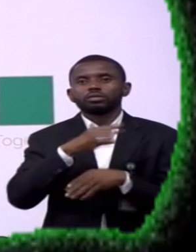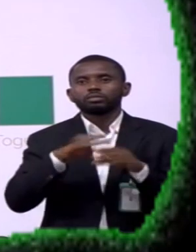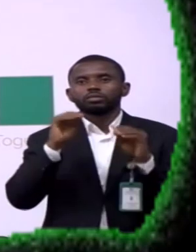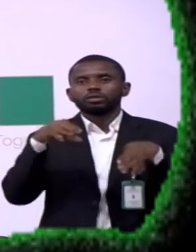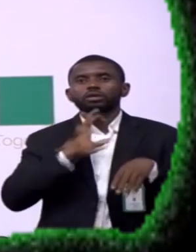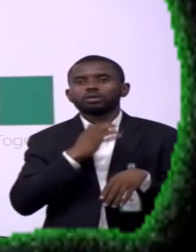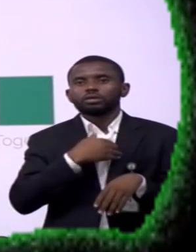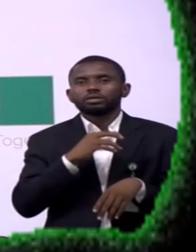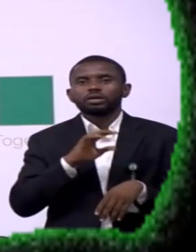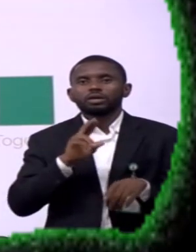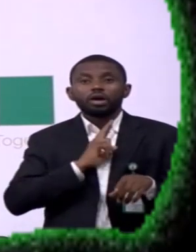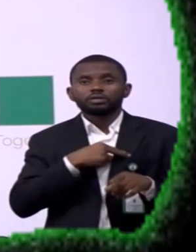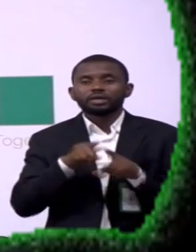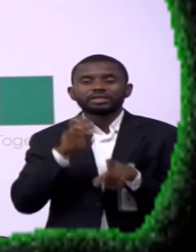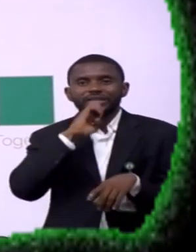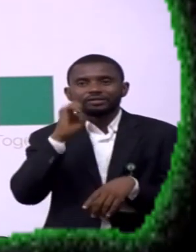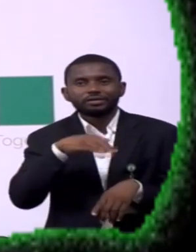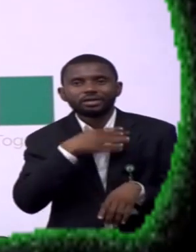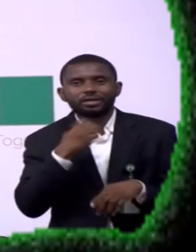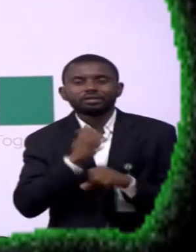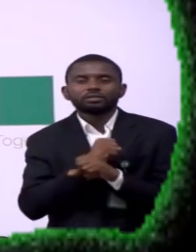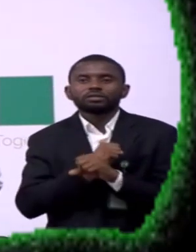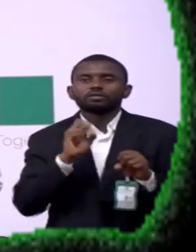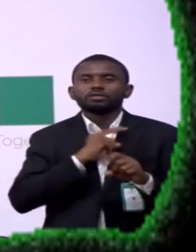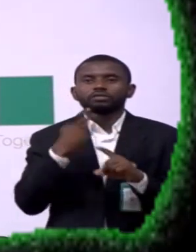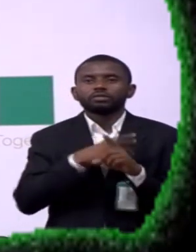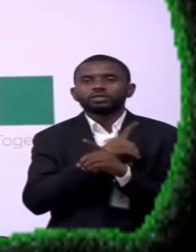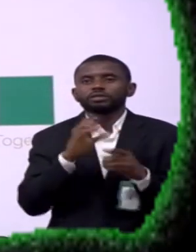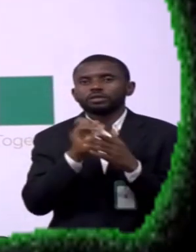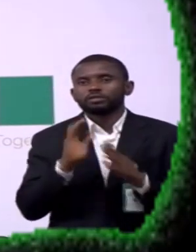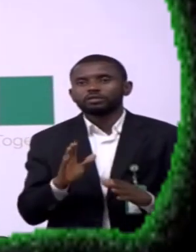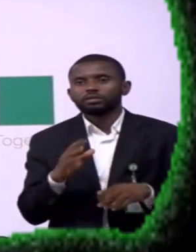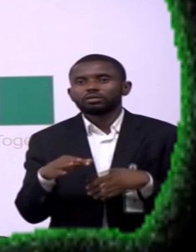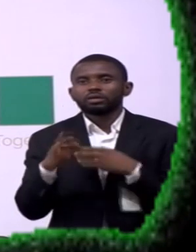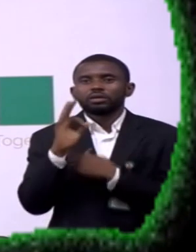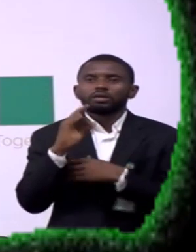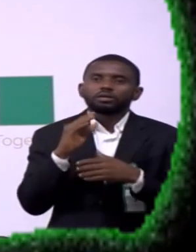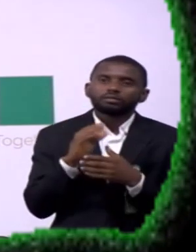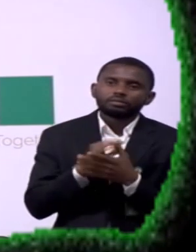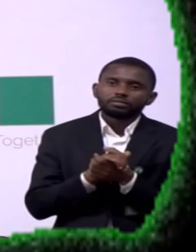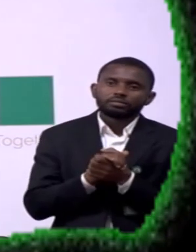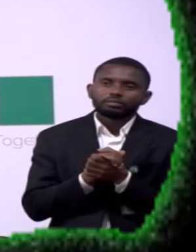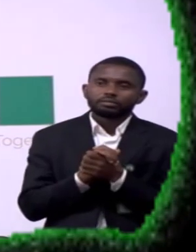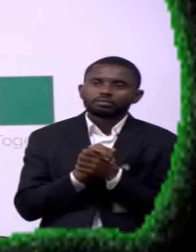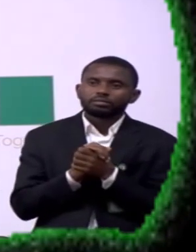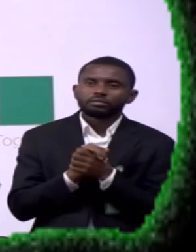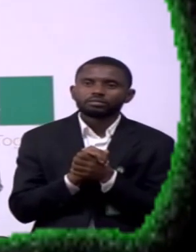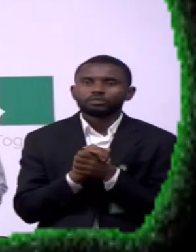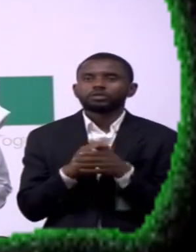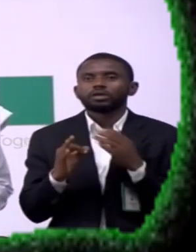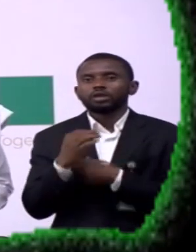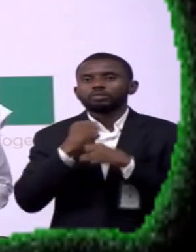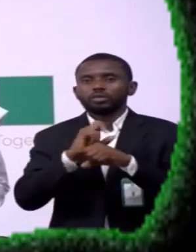الظالمين ونجنا برحمتك من القوم الكافرين اللهم احفظنا من بين أيدينا ومن خلفنا وعن أيماننا